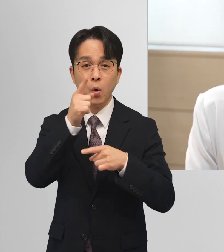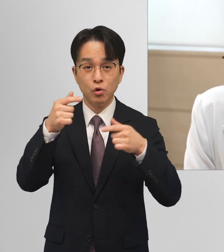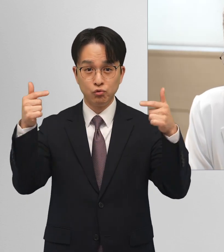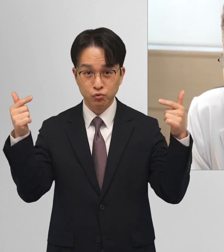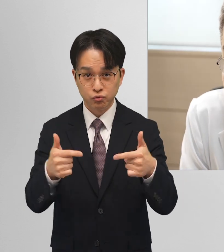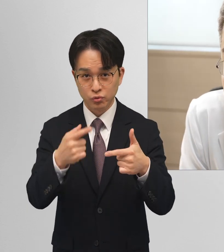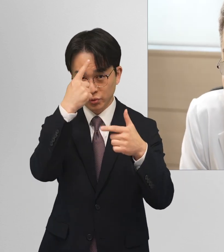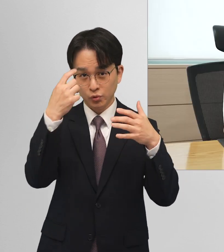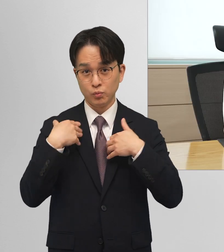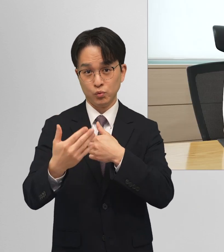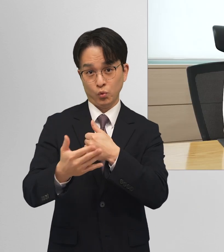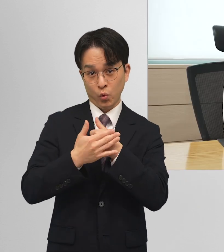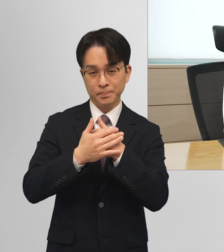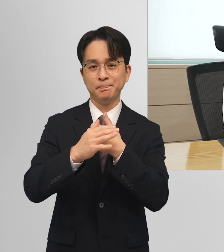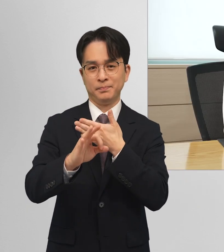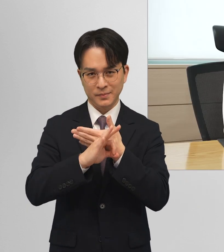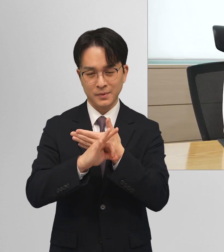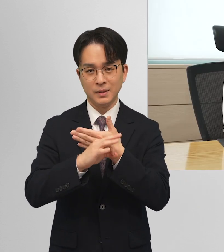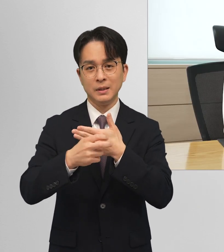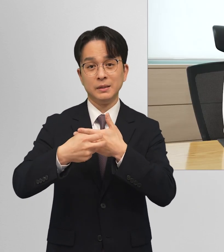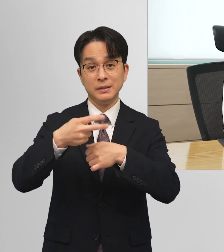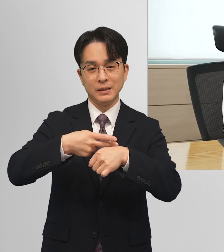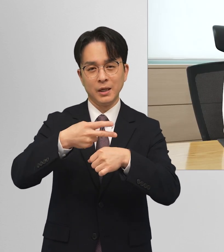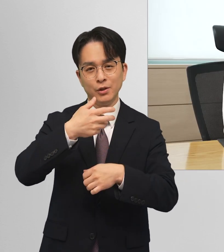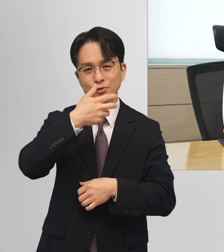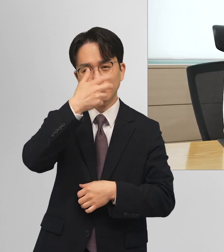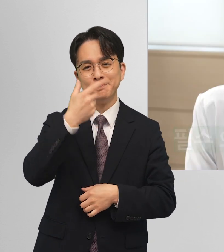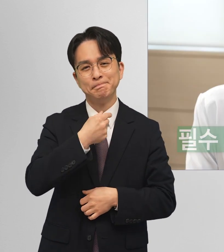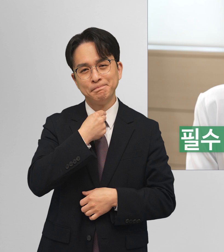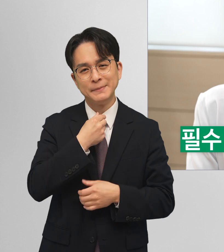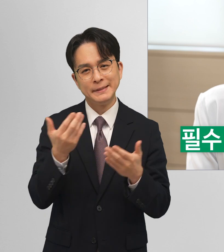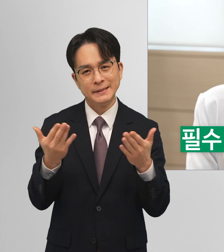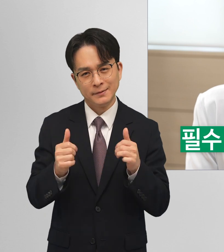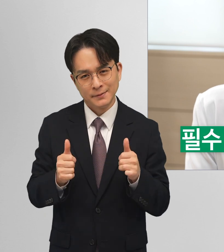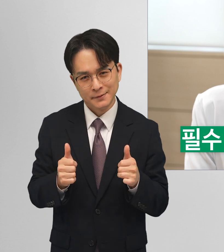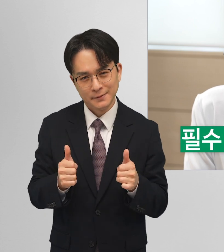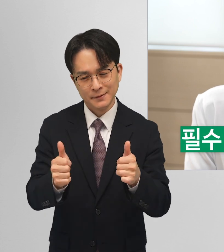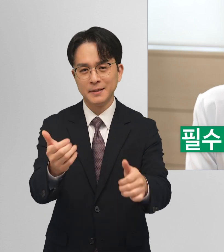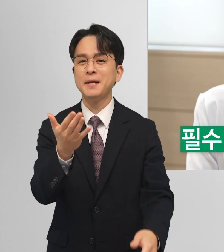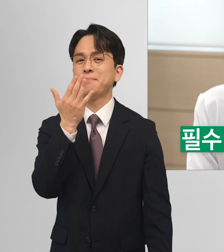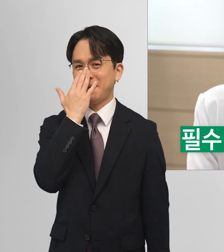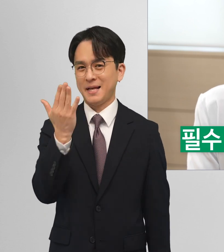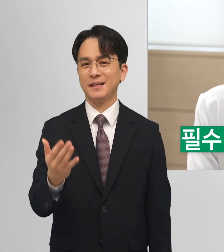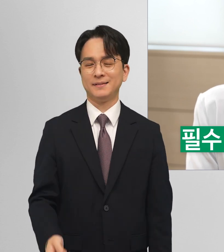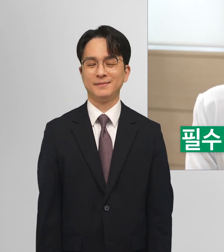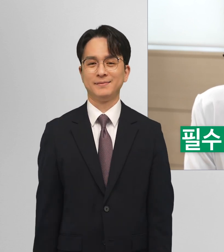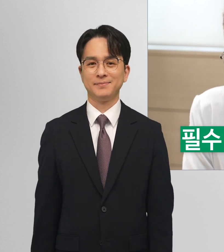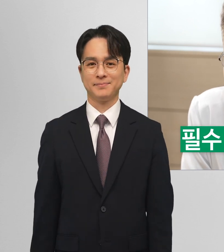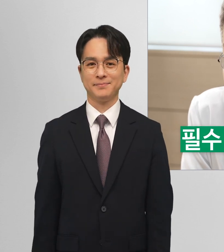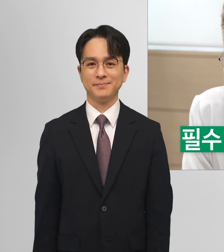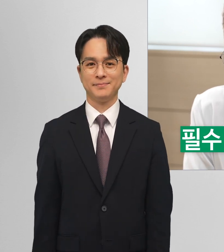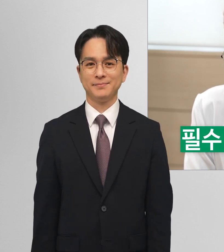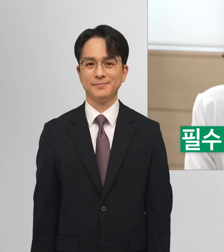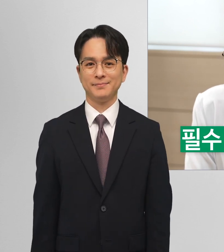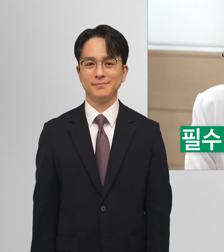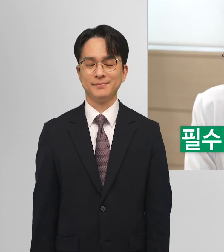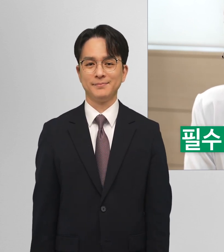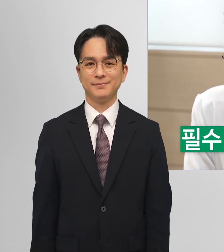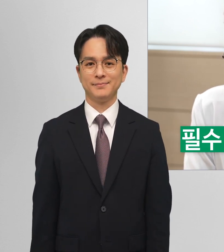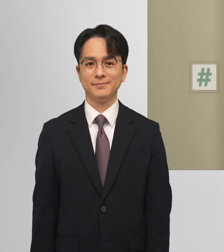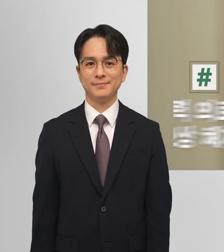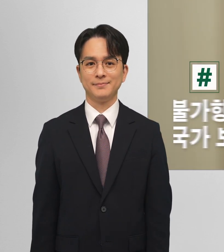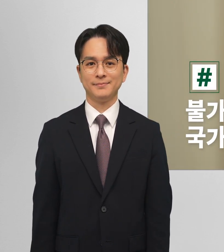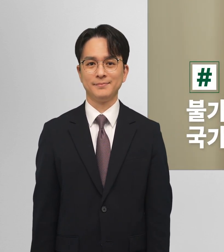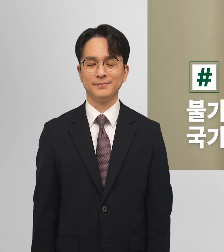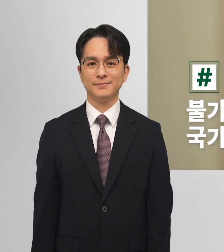일환으로 형사처벌에 부담이 줄어든다고 한다면 필수 의료의 꿈을 가진 의사들에게는 큰 힘이 될 거라고 생각이